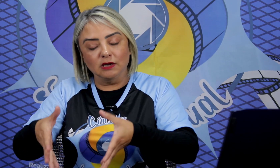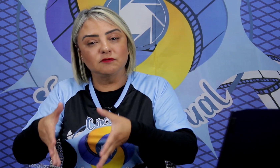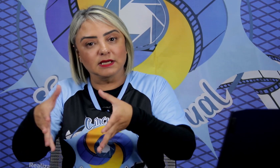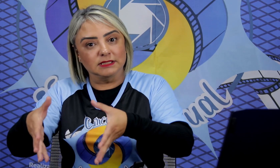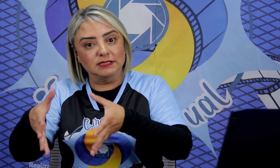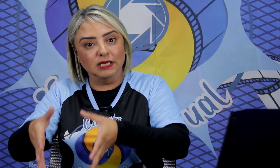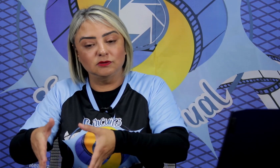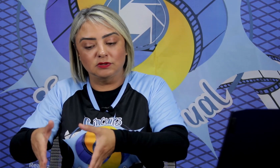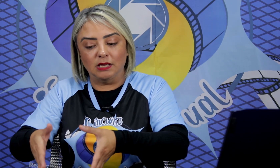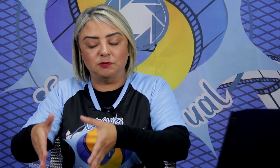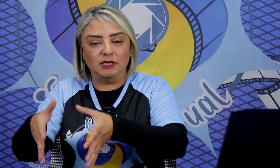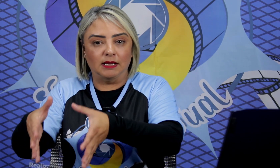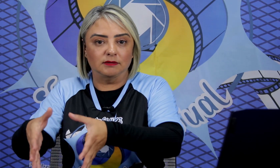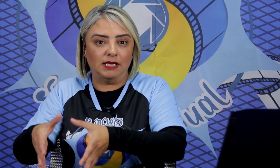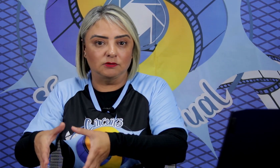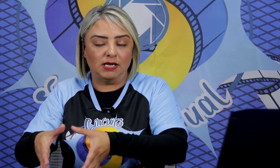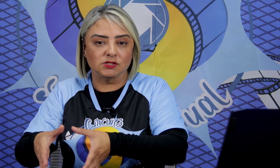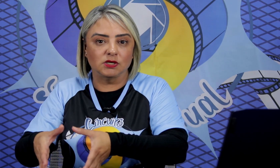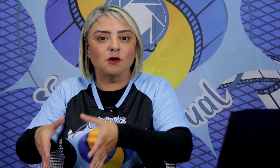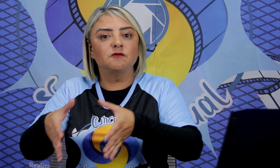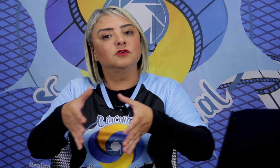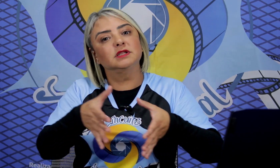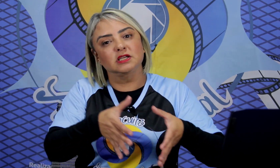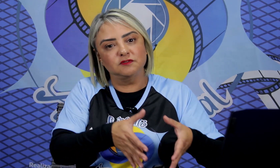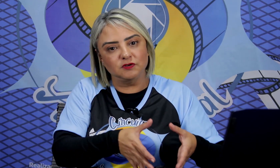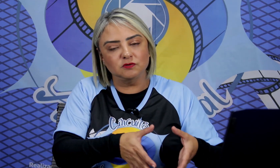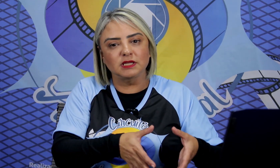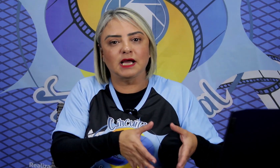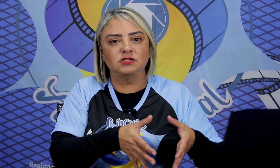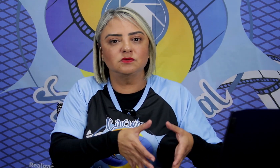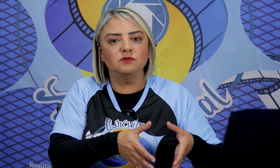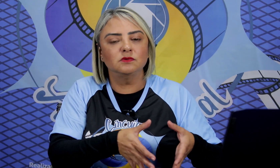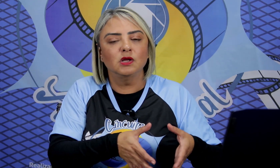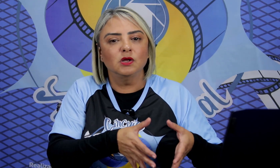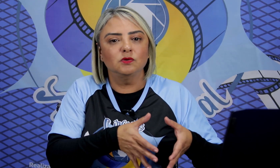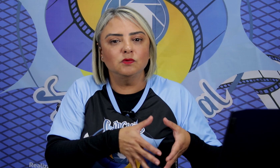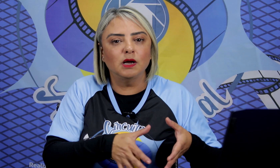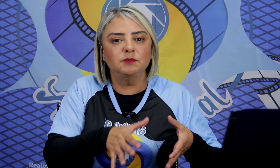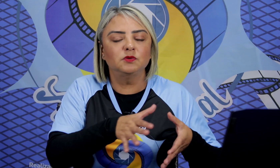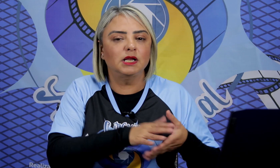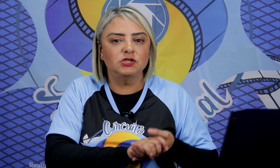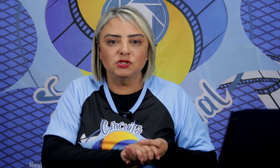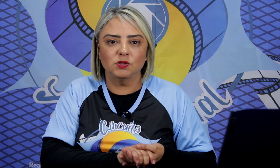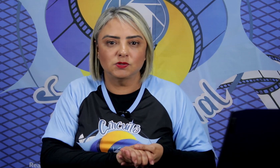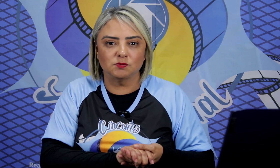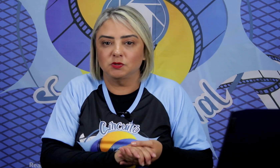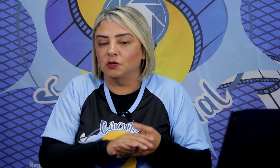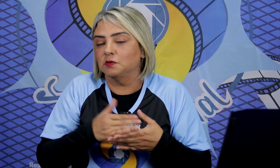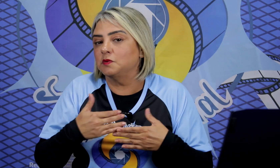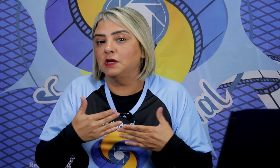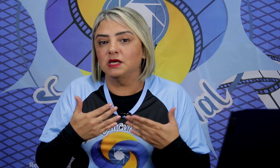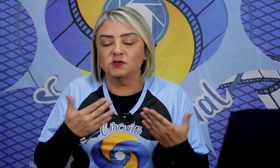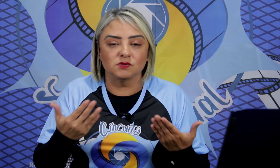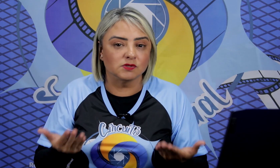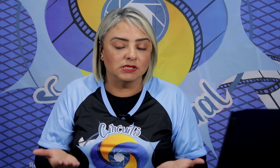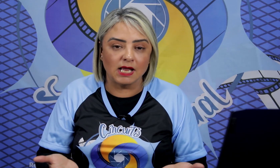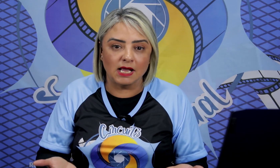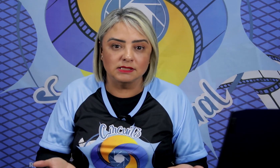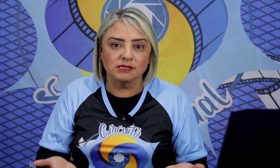há tanto tempo na educacional, vou ter dificuldade no âmbito religioso, porque eu não conheço os sinais,